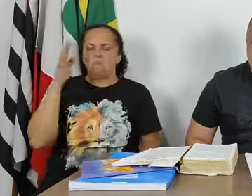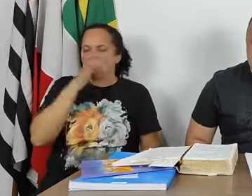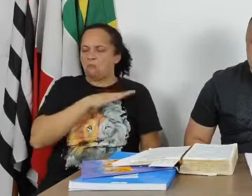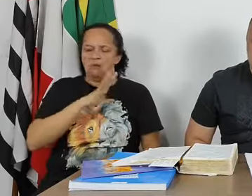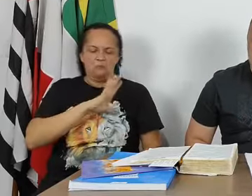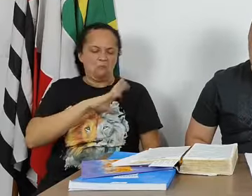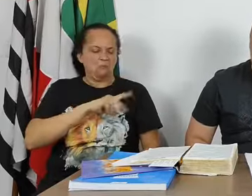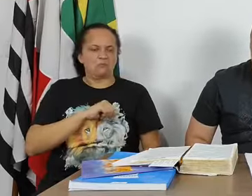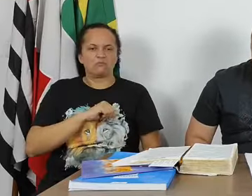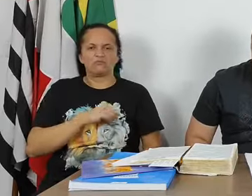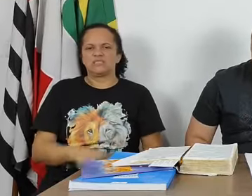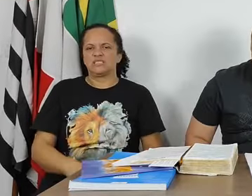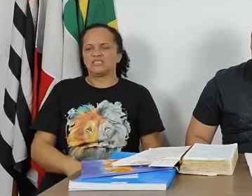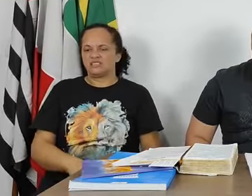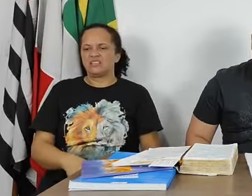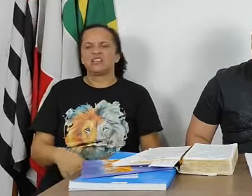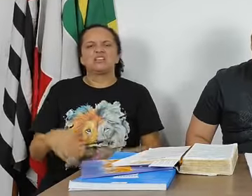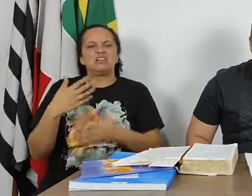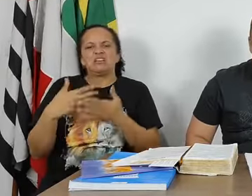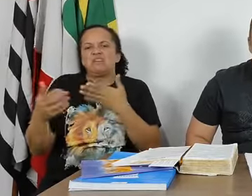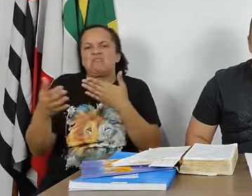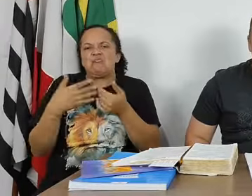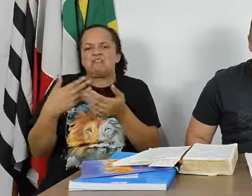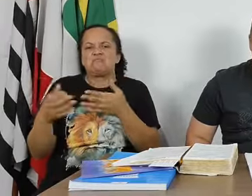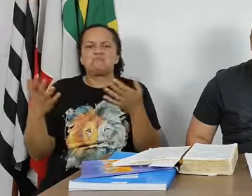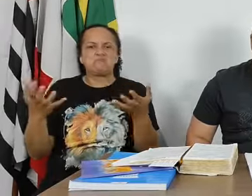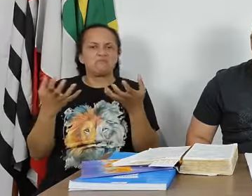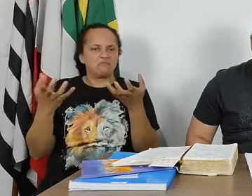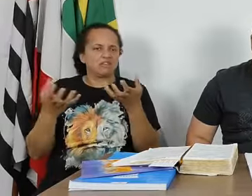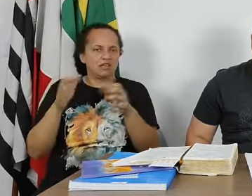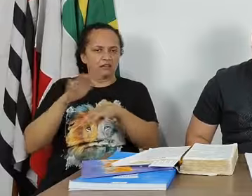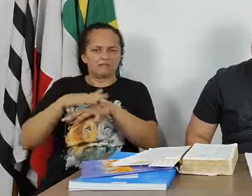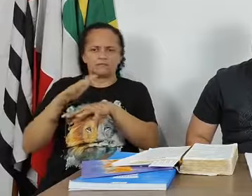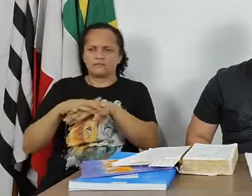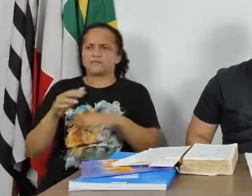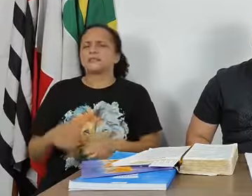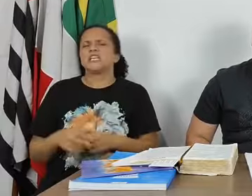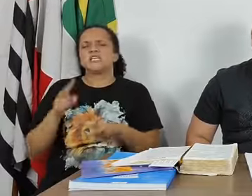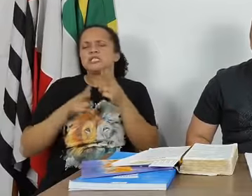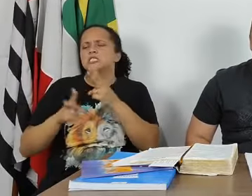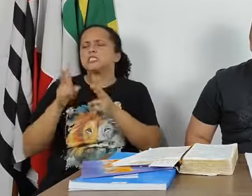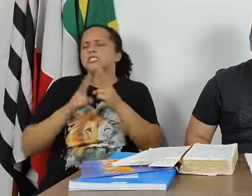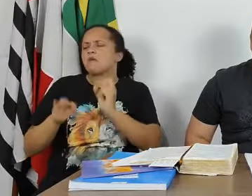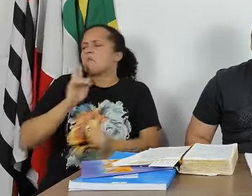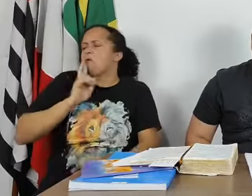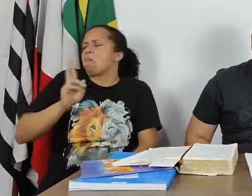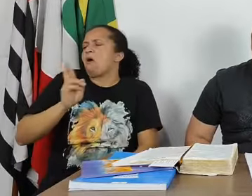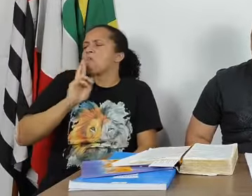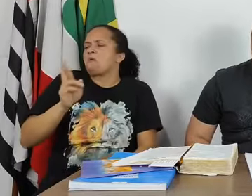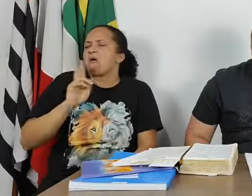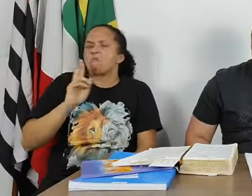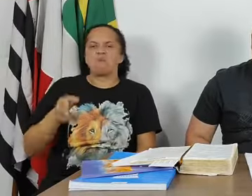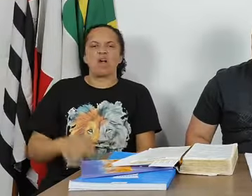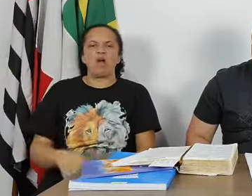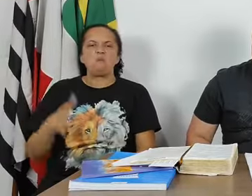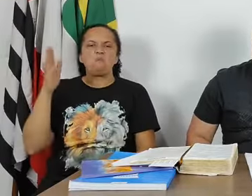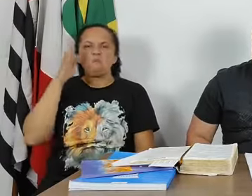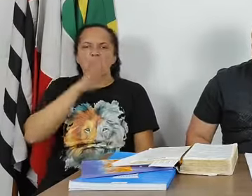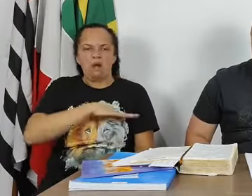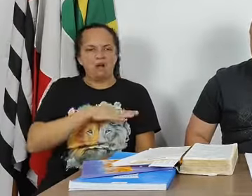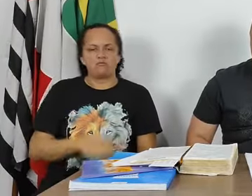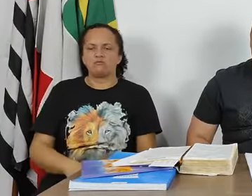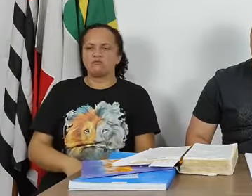irreverentes, desafeiçoados, implacáveis, caluniadores, sem domínio de si, cruéis, inimigos